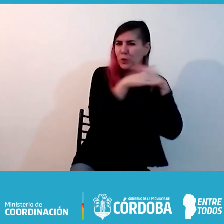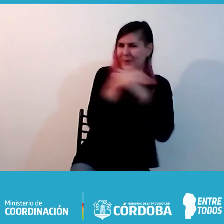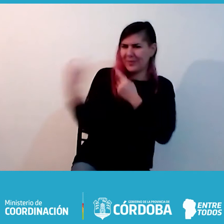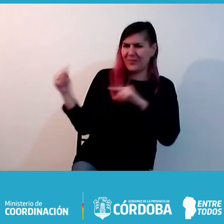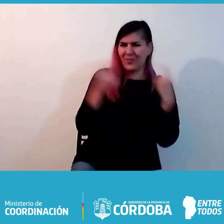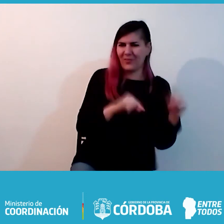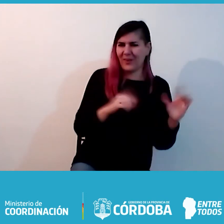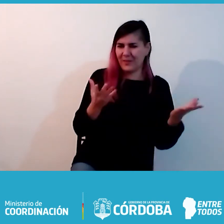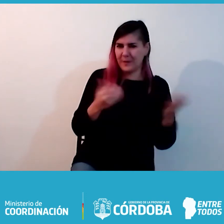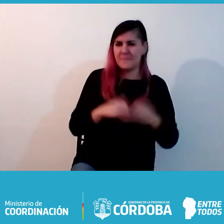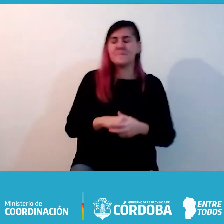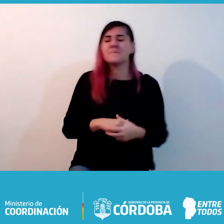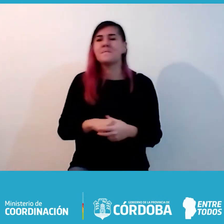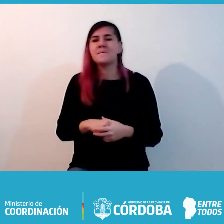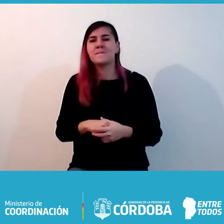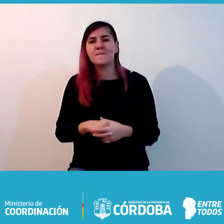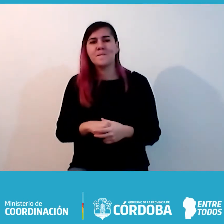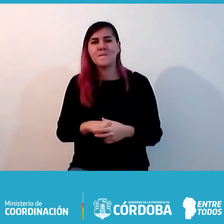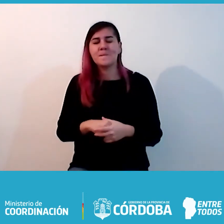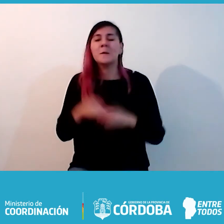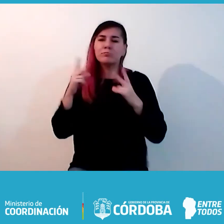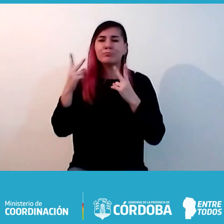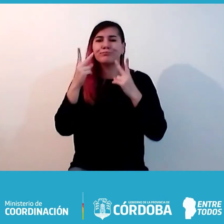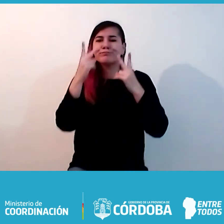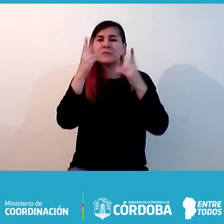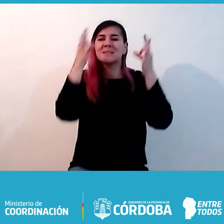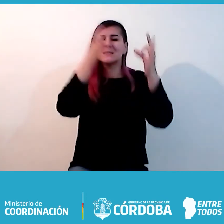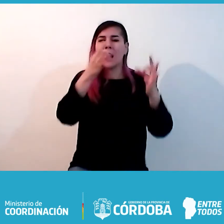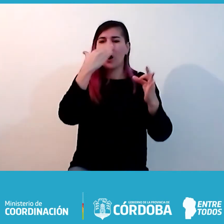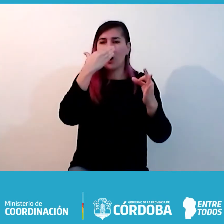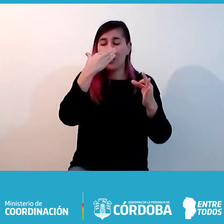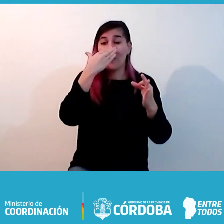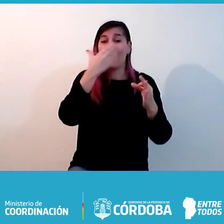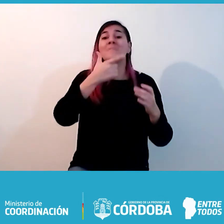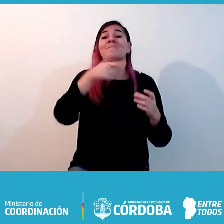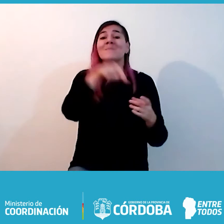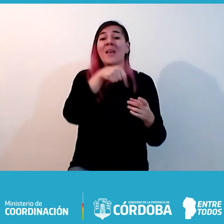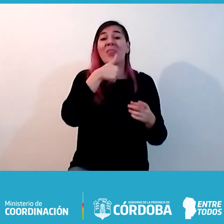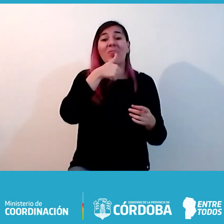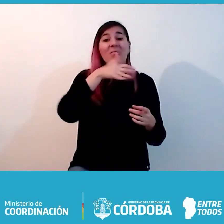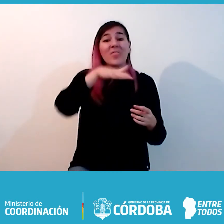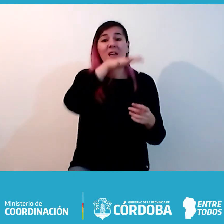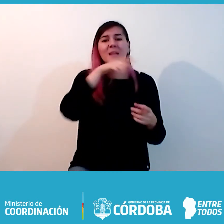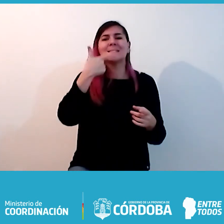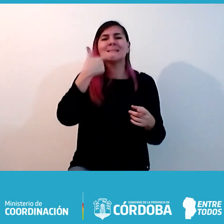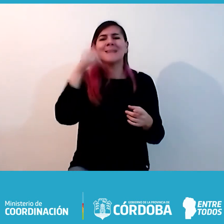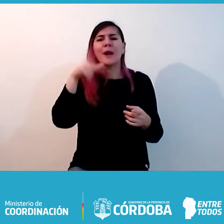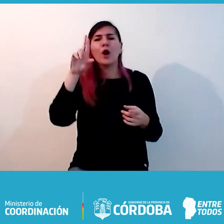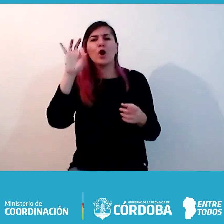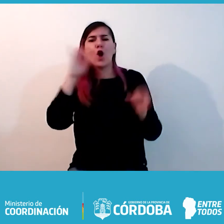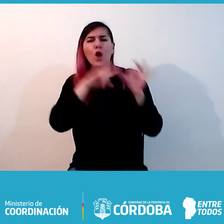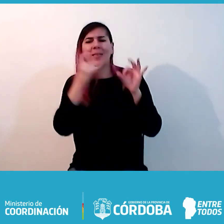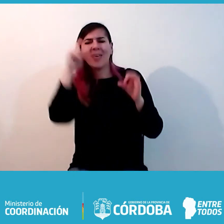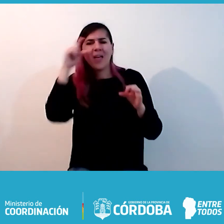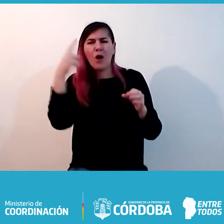Sigue con sí el viaje hacia Córdoba. Enseña el dique San Roque, el que está verde y con muchísimo olor. Es